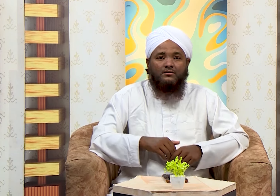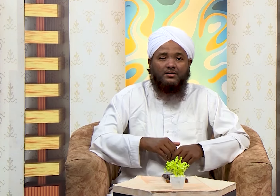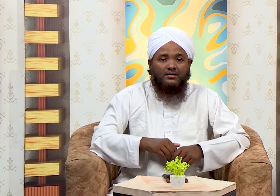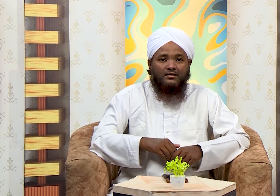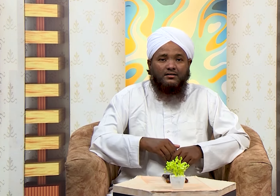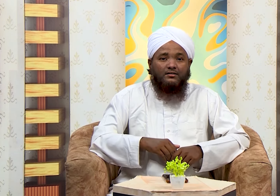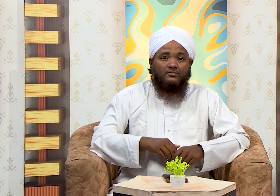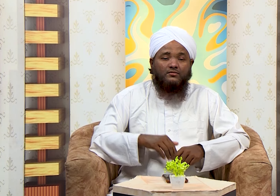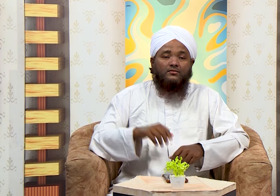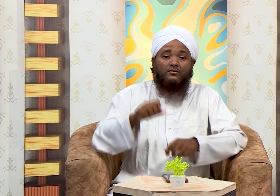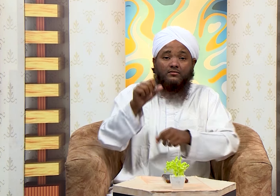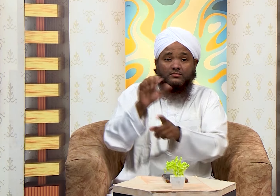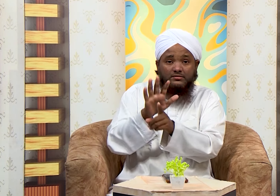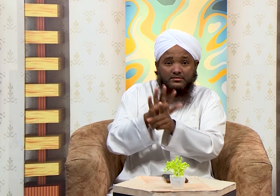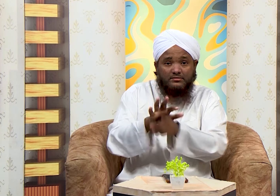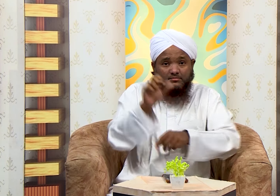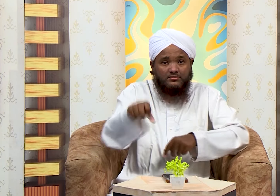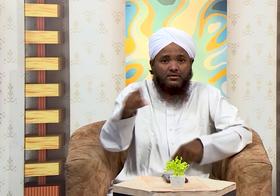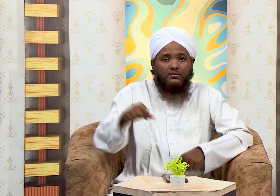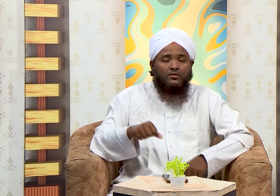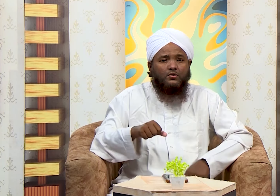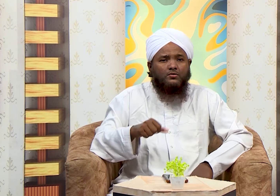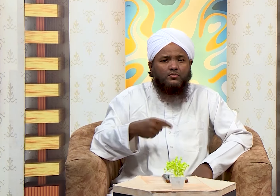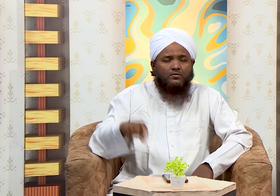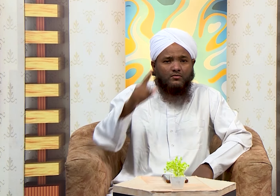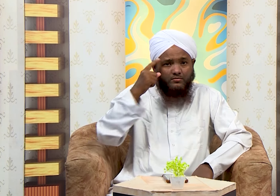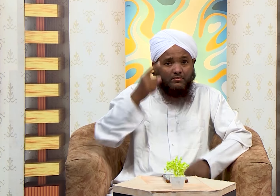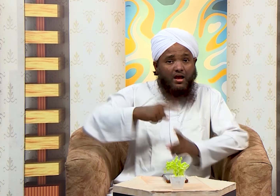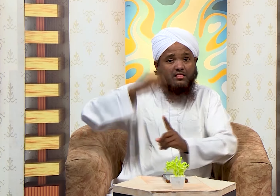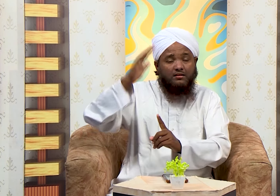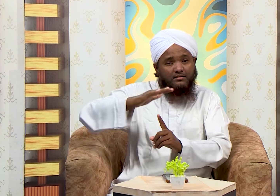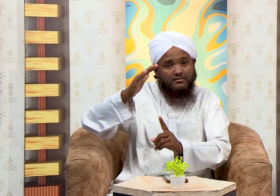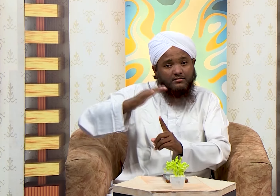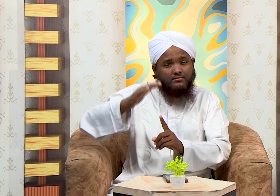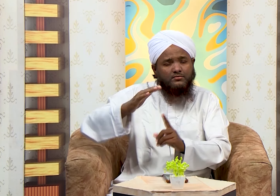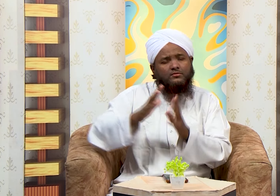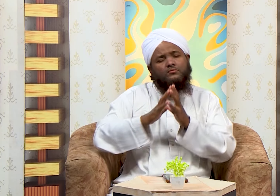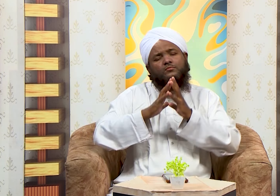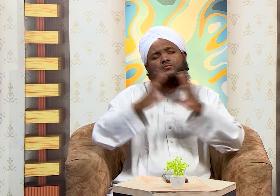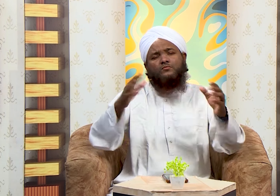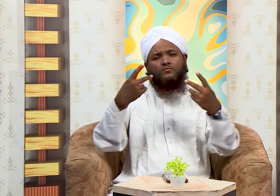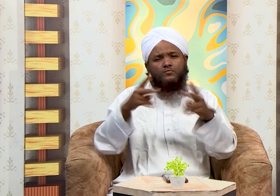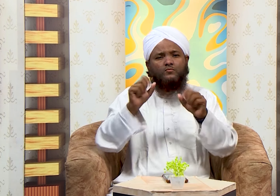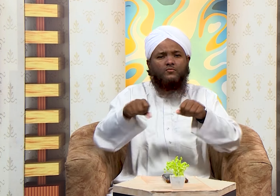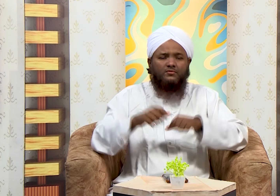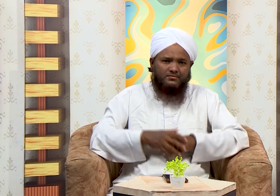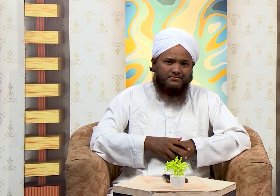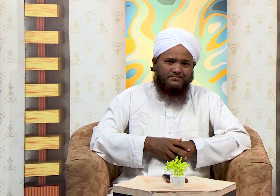نافرمانی ہو جاتی ہے تو ہمارے ساتھ اس رب کریم کی رحمت کا معاملہ کیسا ہوگا چنانچہ حضرت یحیٰ بن معاذ رحمت اللہ